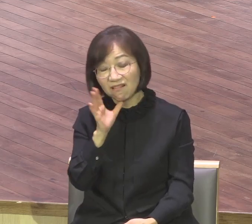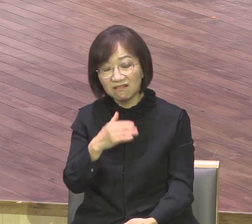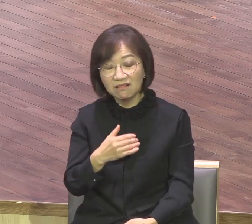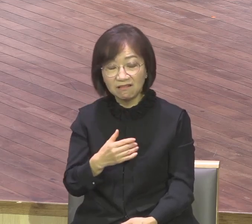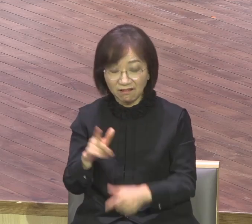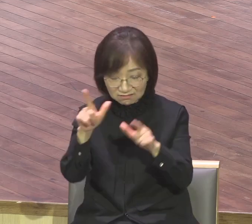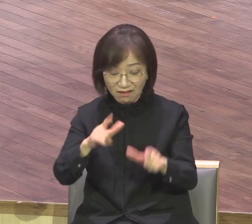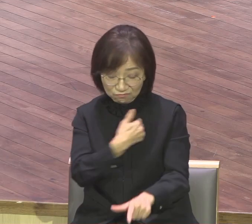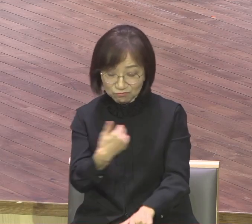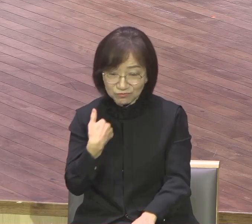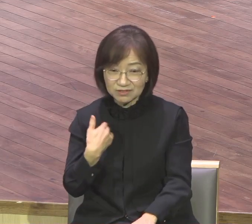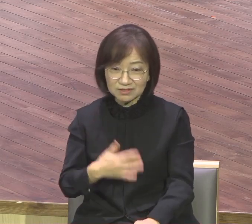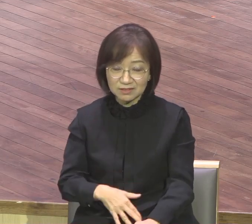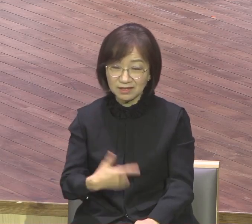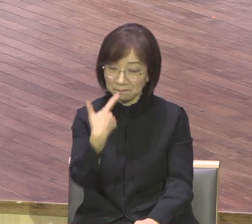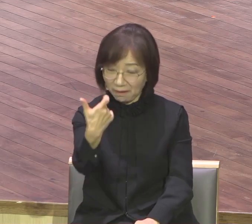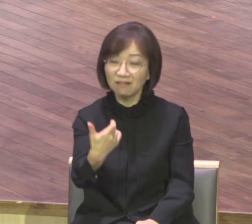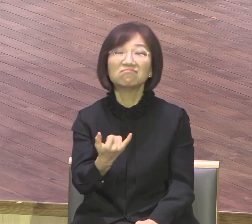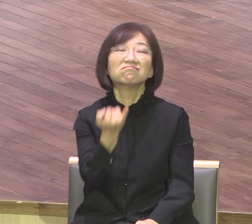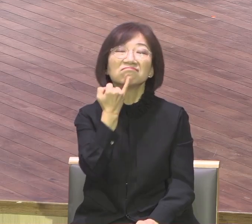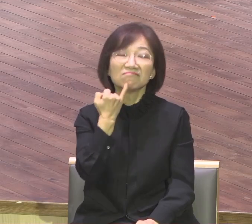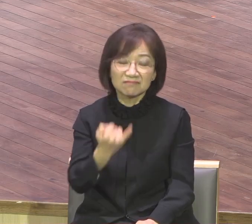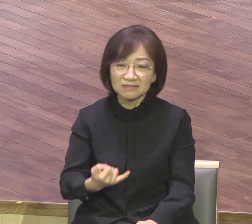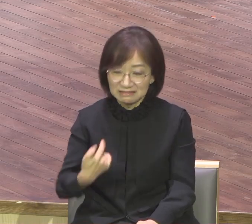Yo viví muchos años, así que no hay problema.